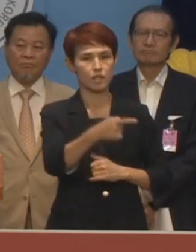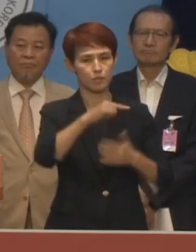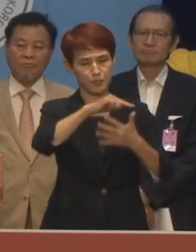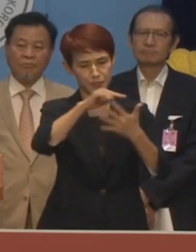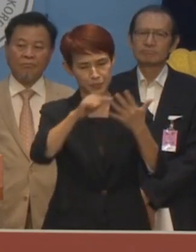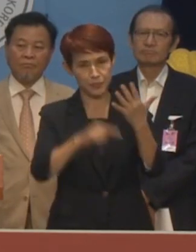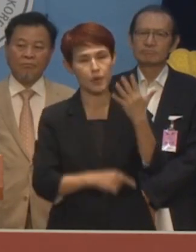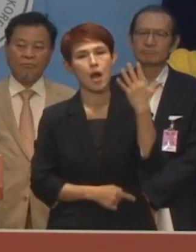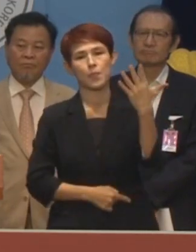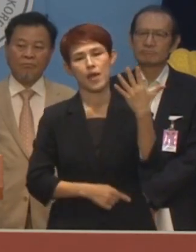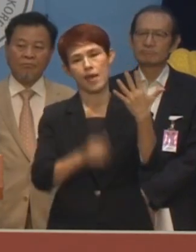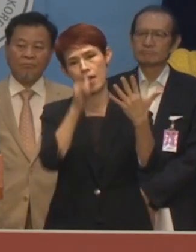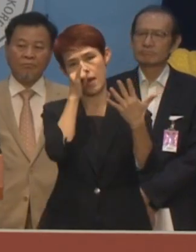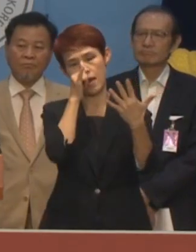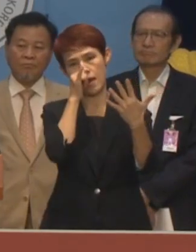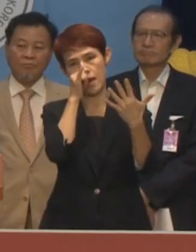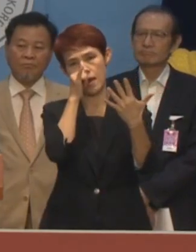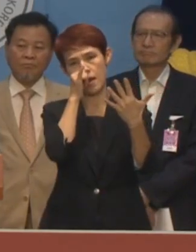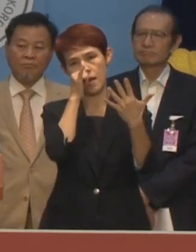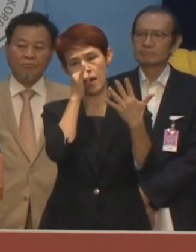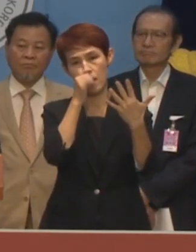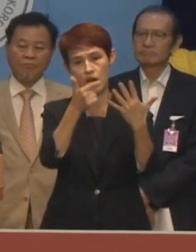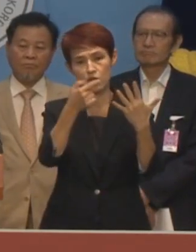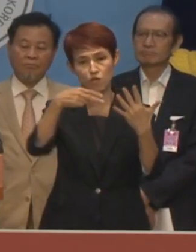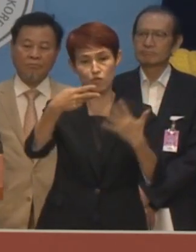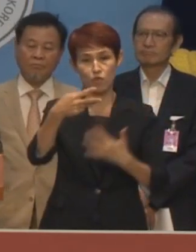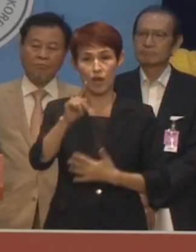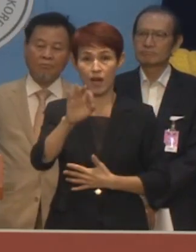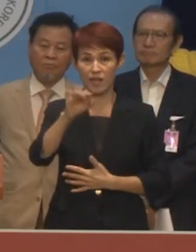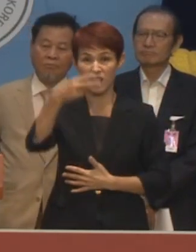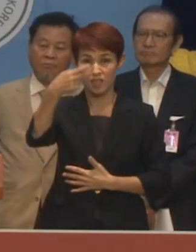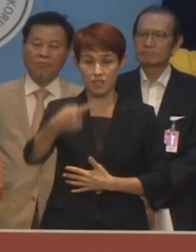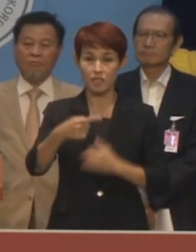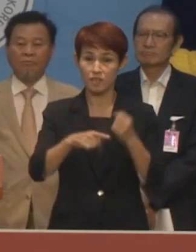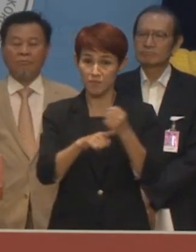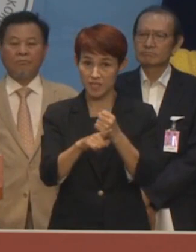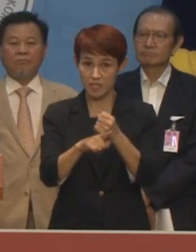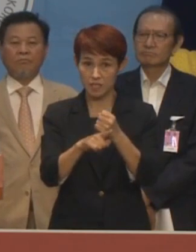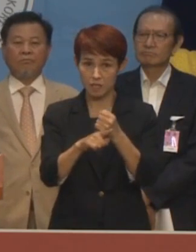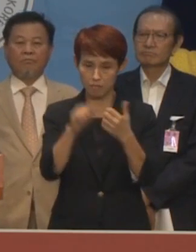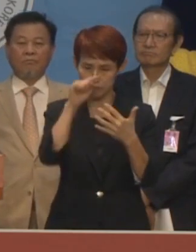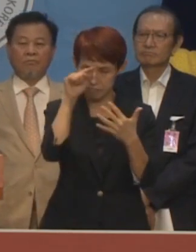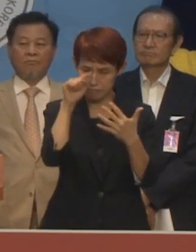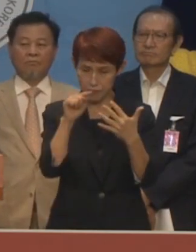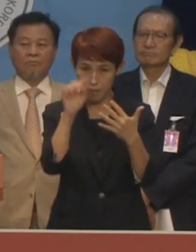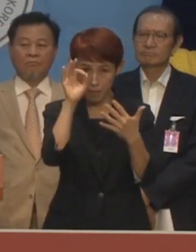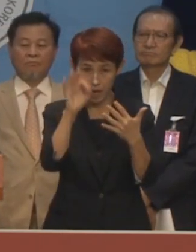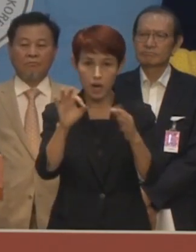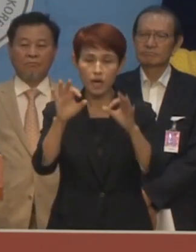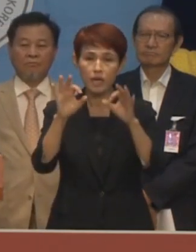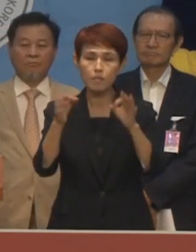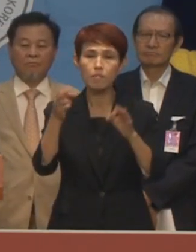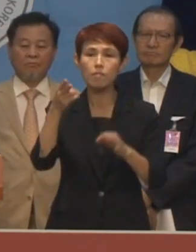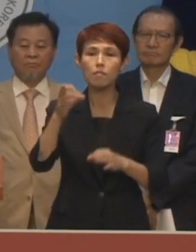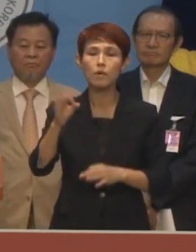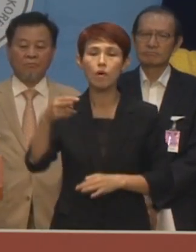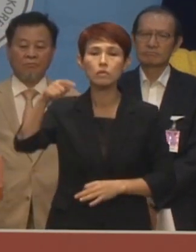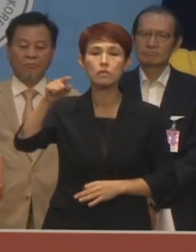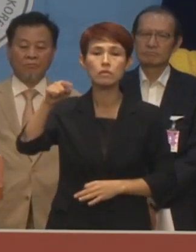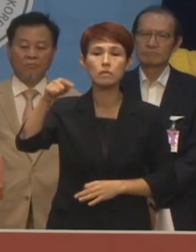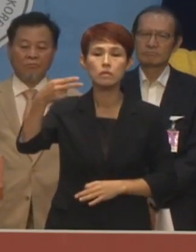9가지의 광복회가 규정한 뉴라이트입니다. 이 9가지 근거로 봤을 때 김영석